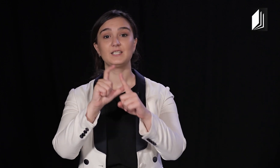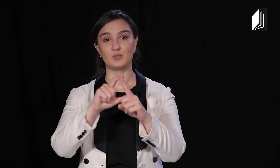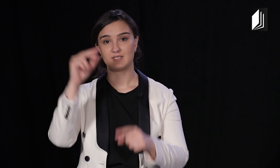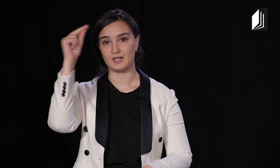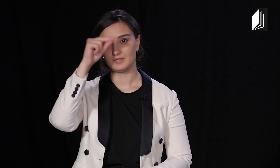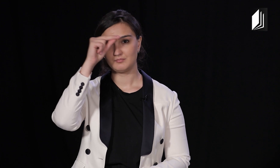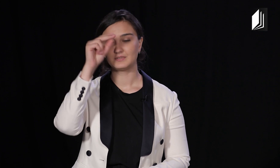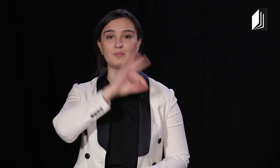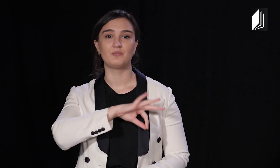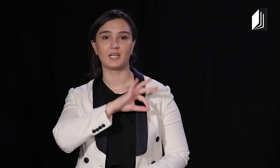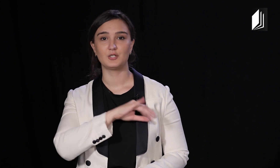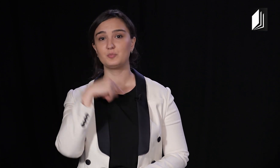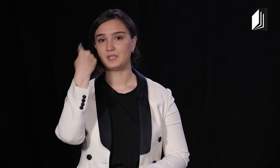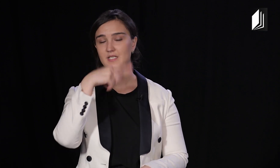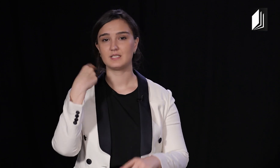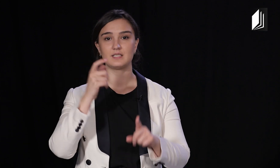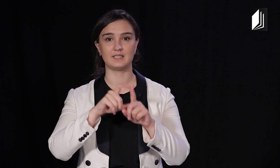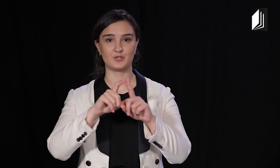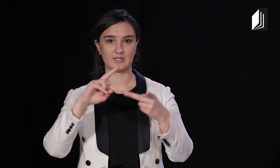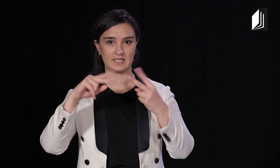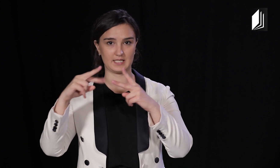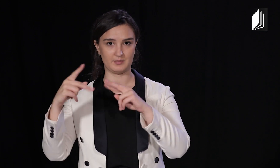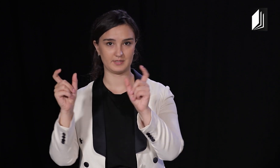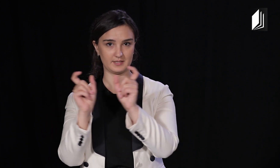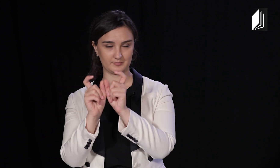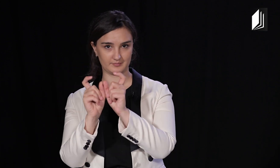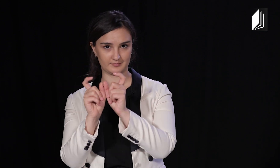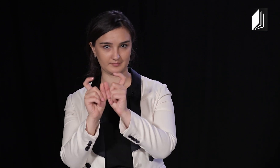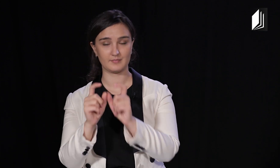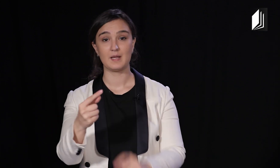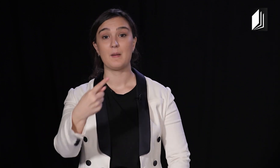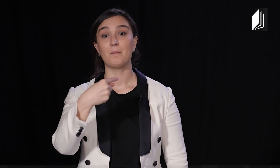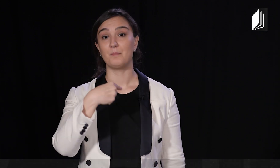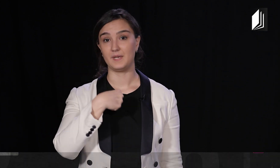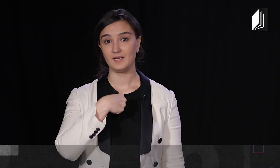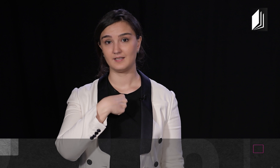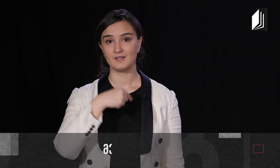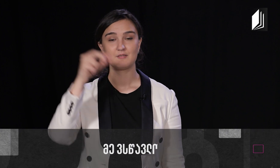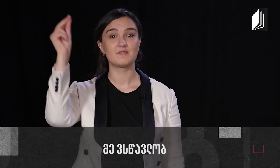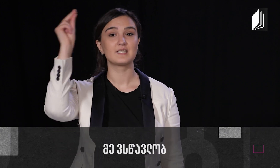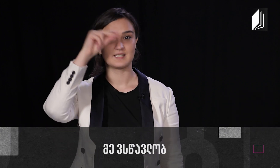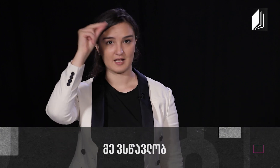სიტყვა სწავლა გამოვიყენოთ პირის ნაცვალსახელებთან. მე